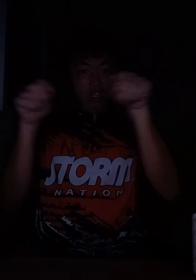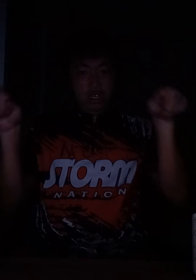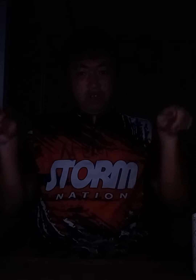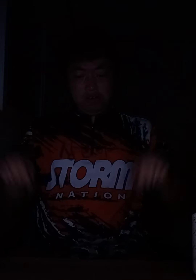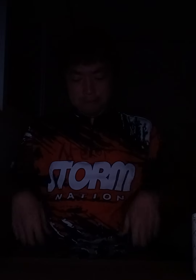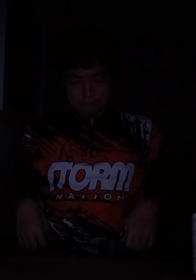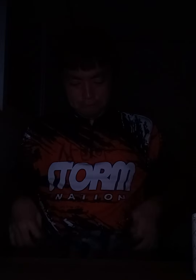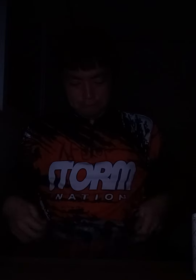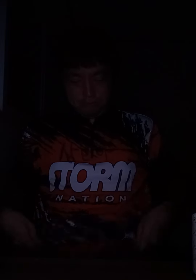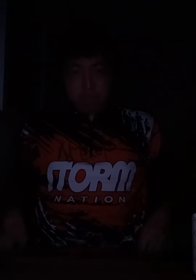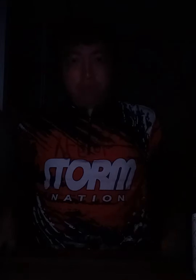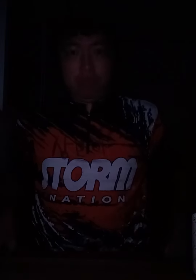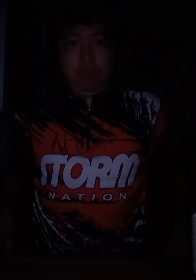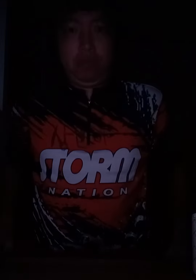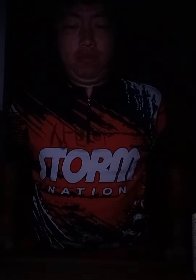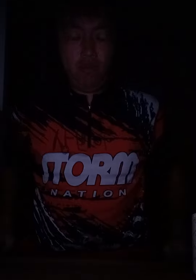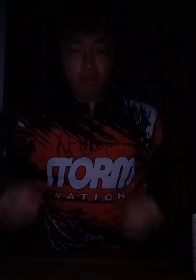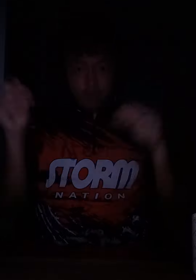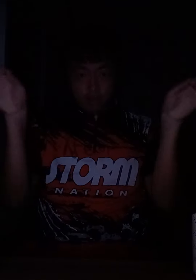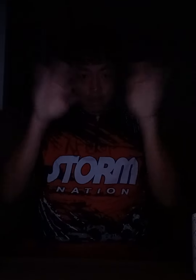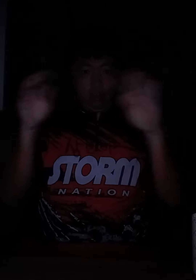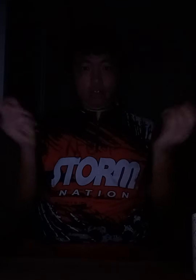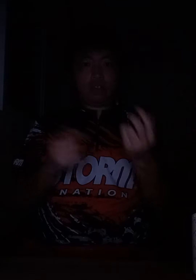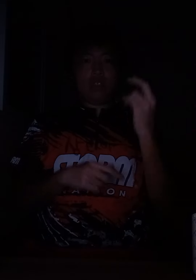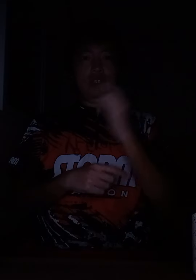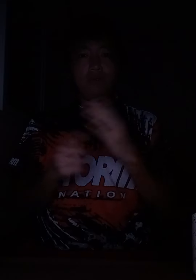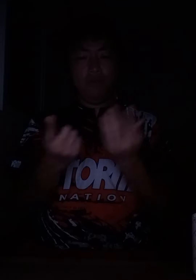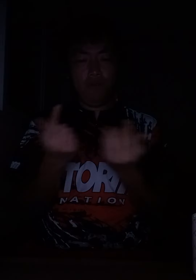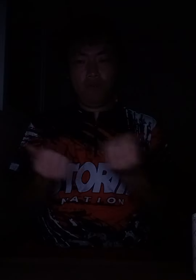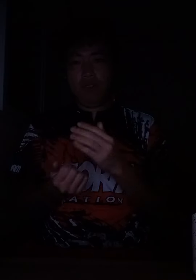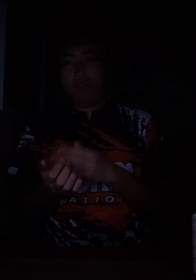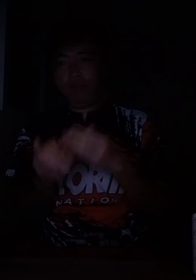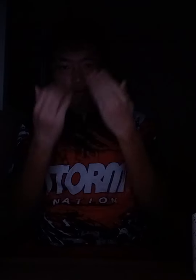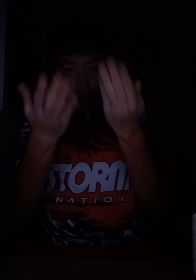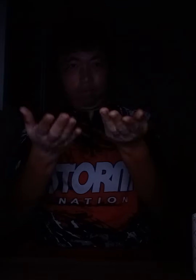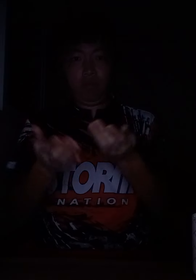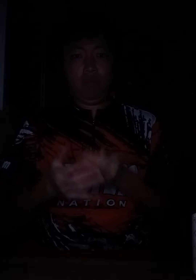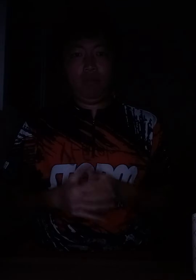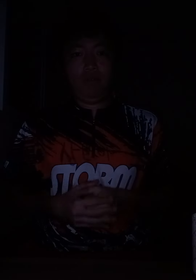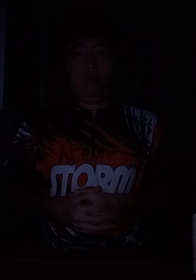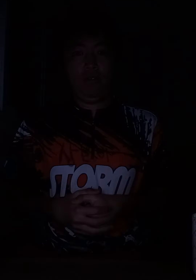인도로 돌진해 한 명이 숨졌습니다. 사건 사고 소식 홍재영 기자입니다.